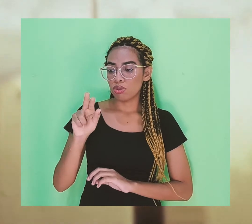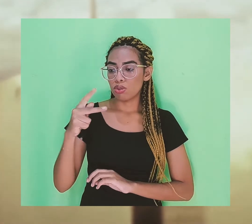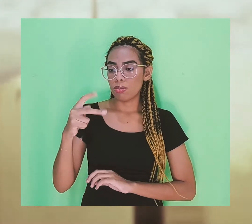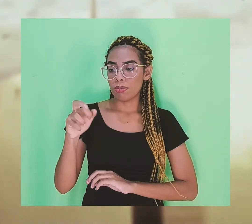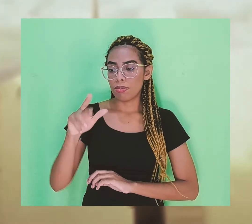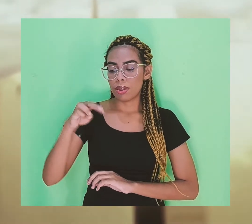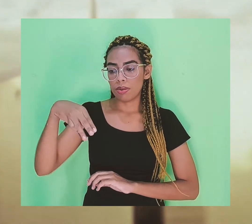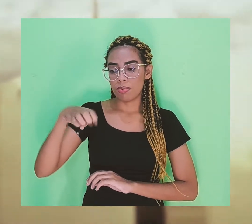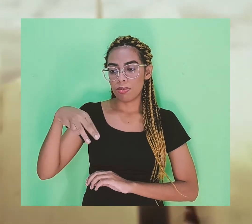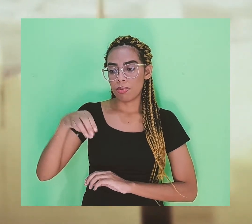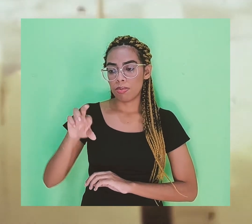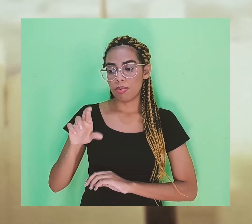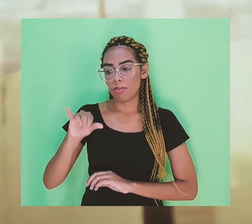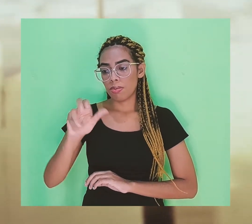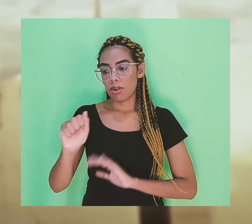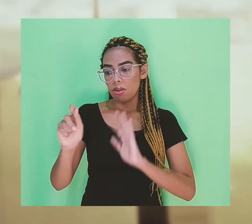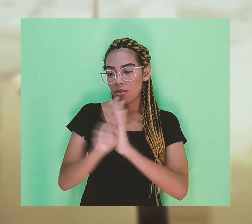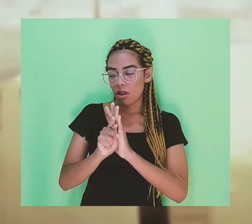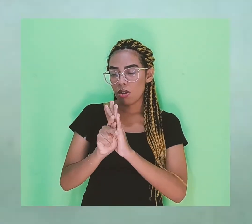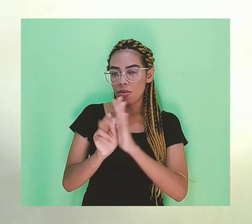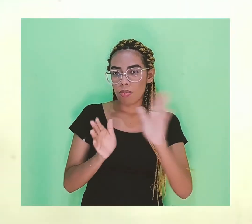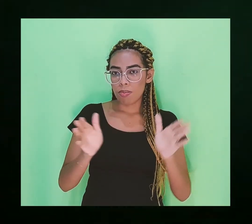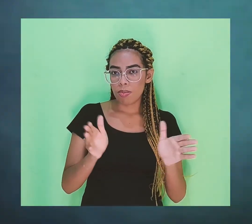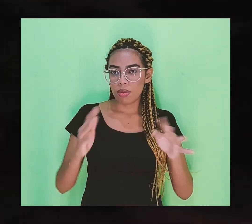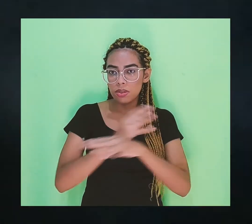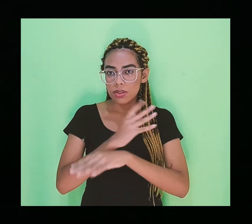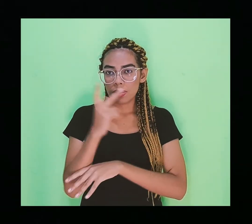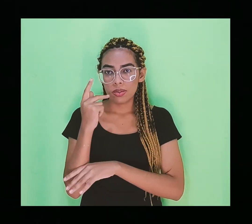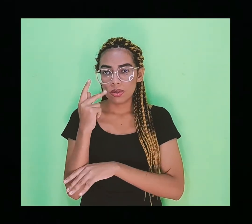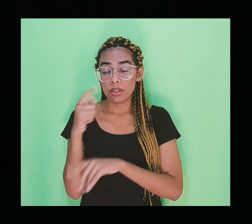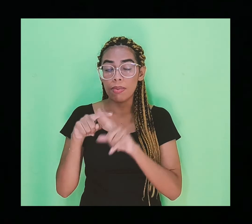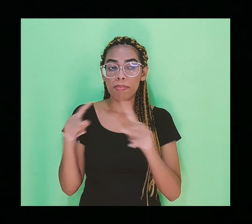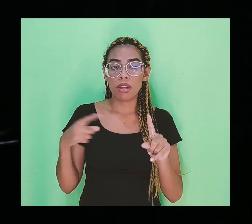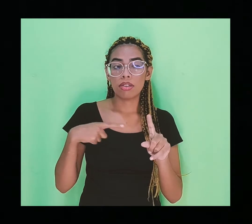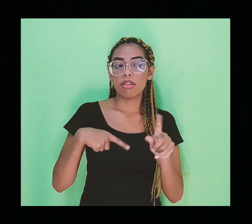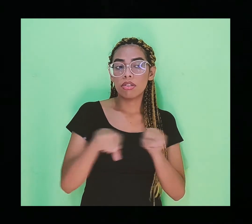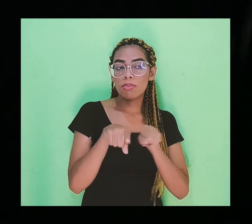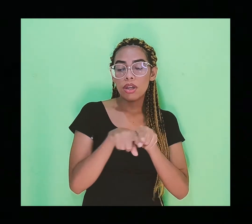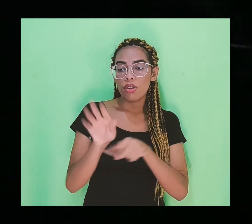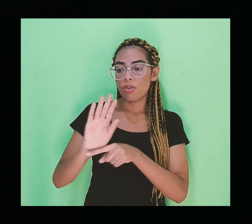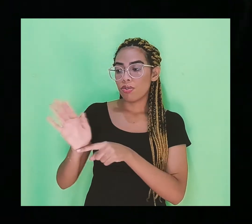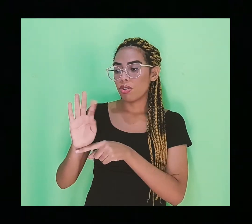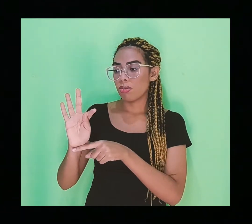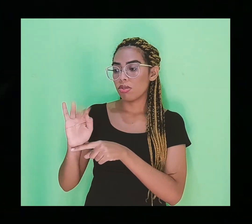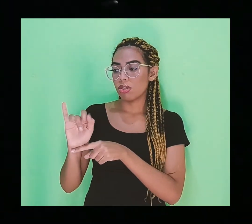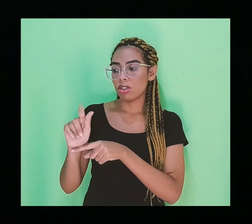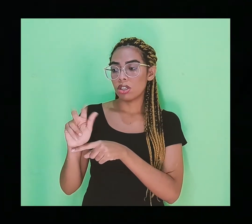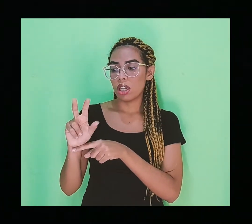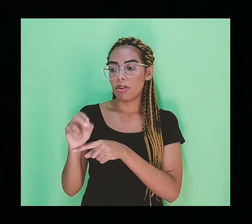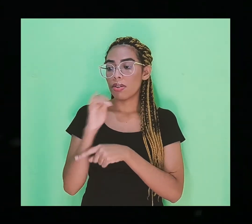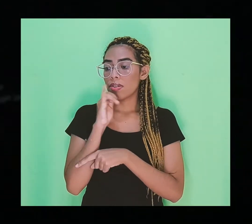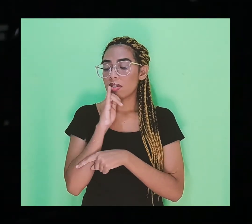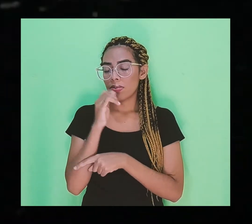aquele período, aquela coisa afetiva do centro de Fortaleza, e você tem o filme do Thiago, sabe? Que é você nadar contra uma